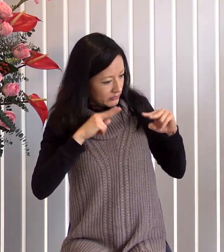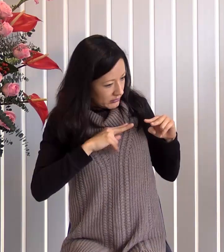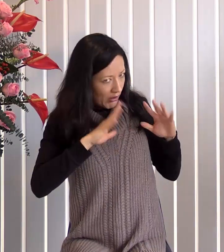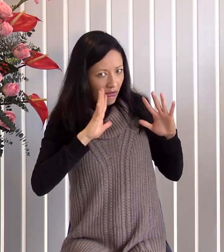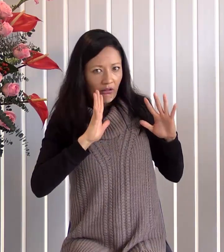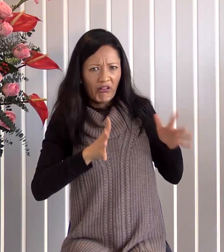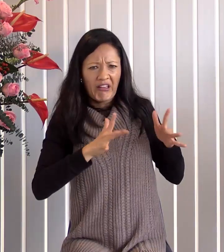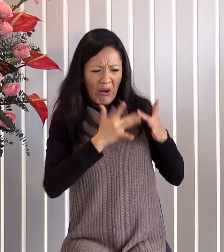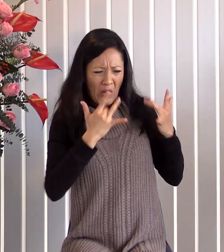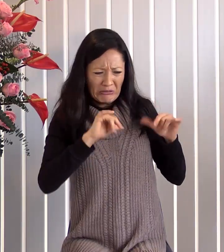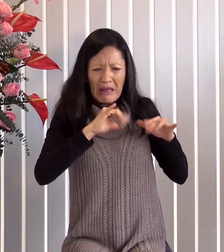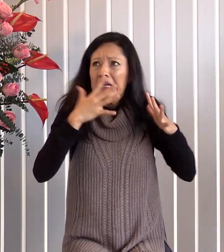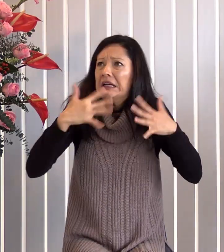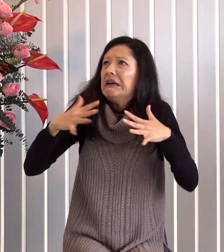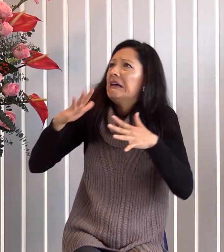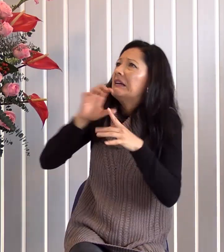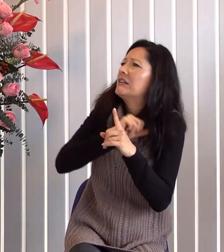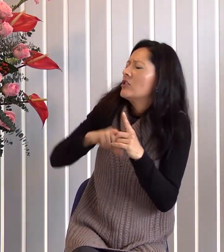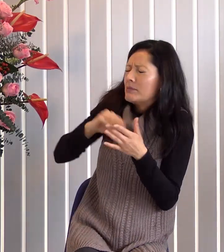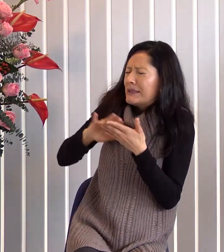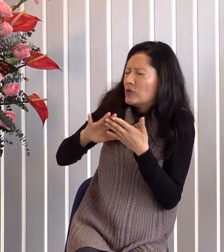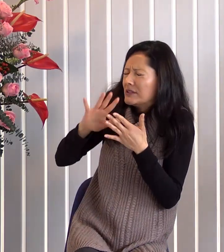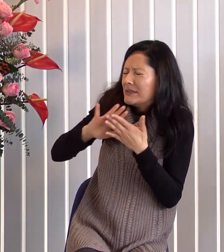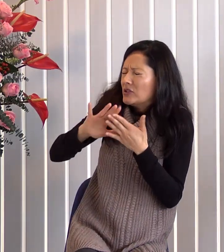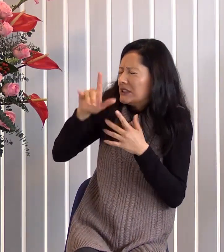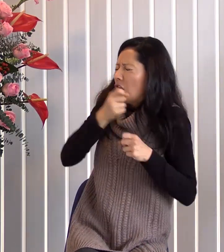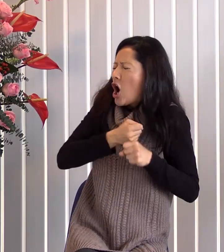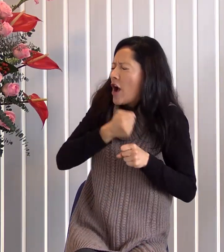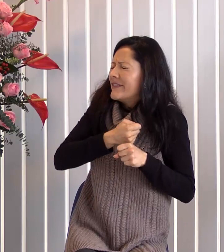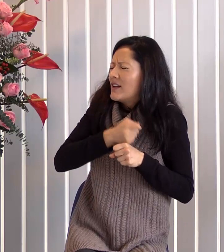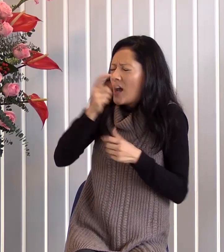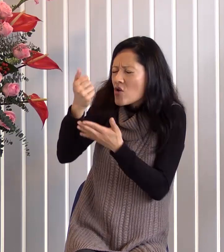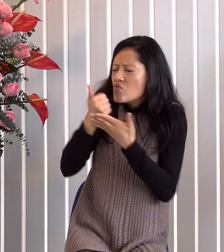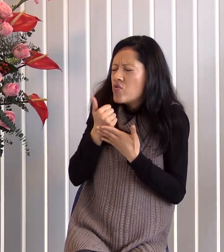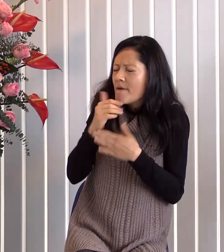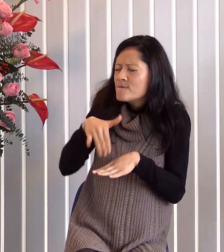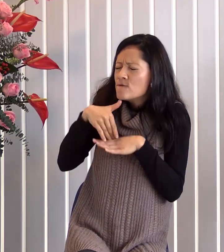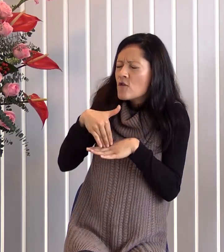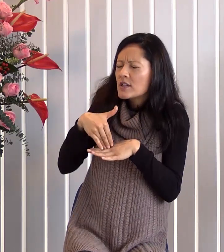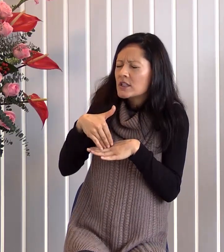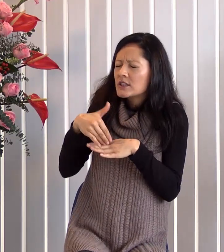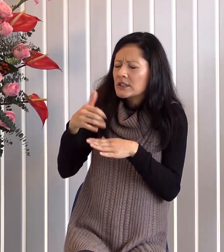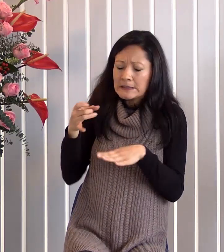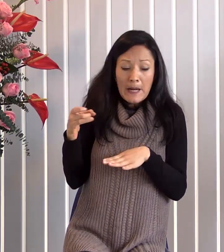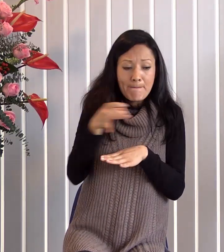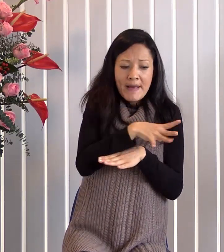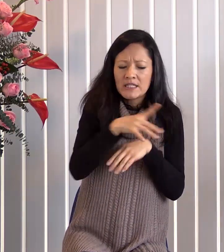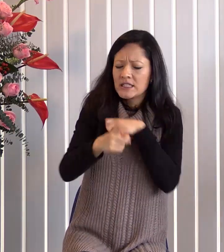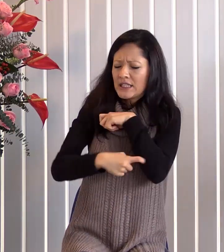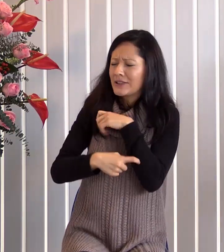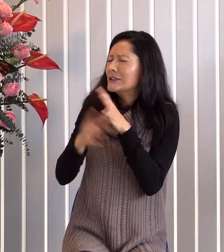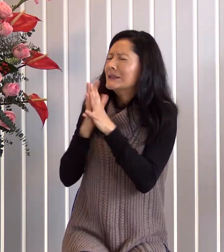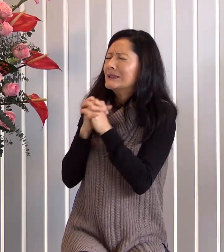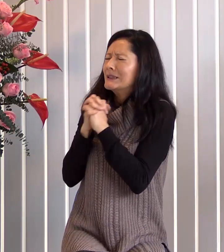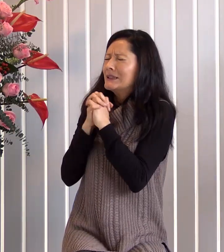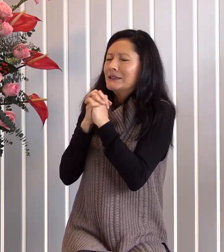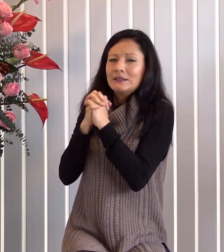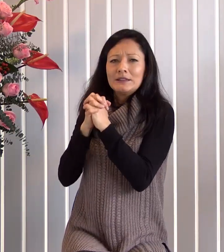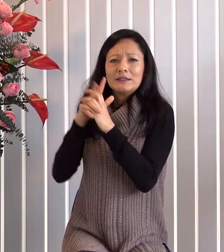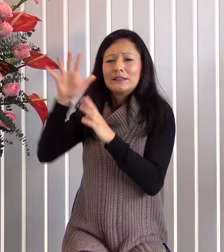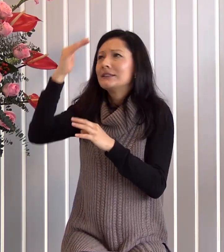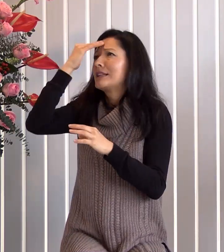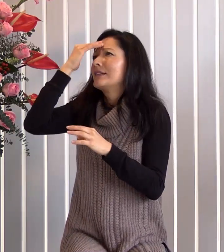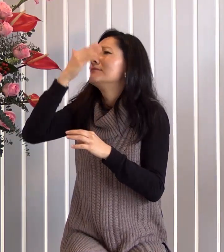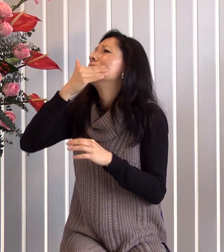digamos, Señor, ¿sabes qué? Perdóname, obra, ayúdame, fortaléceme, ayúdame a vencer la tentación. Señor, ¿sabes